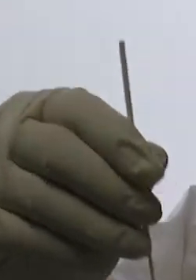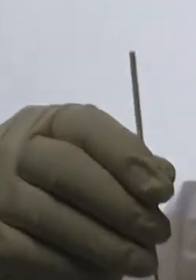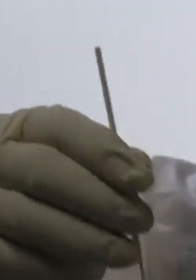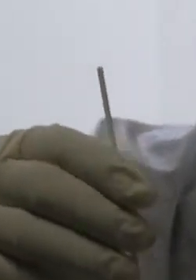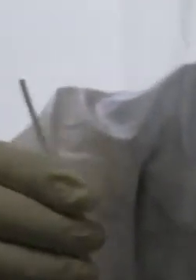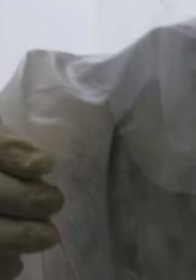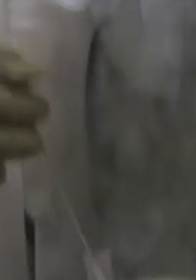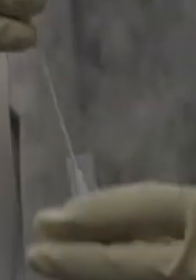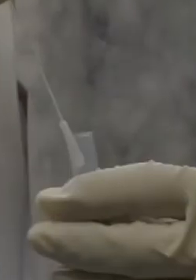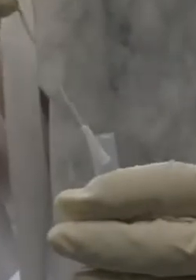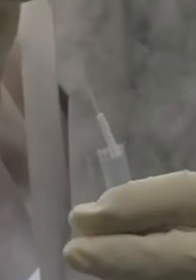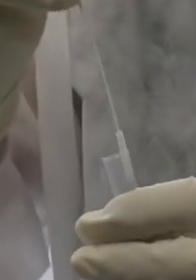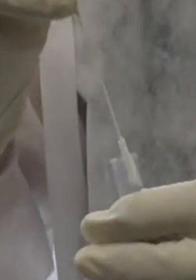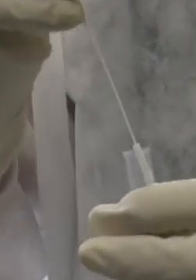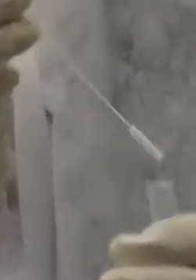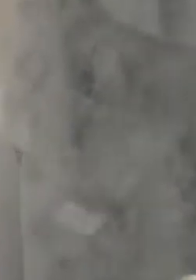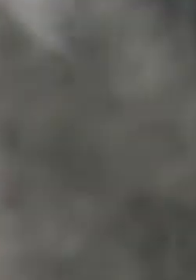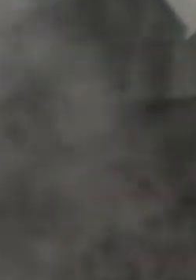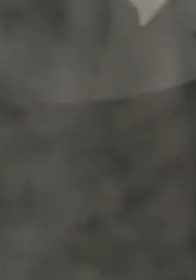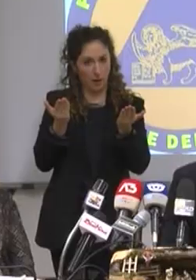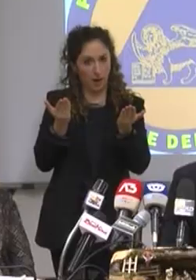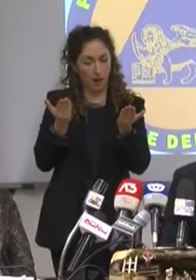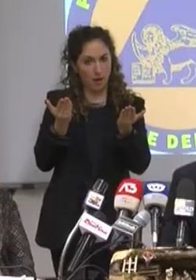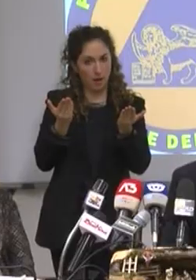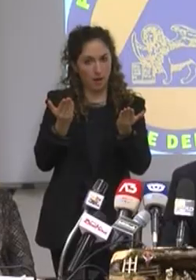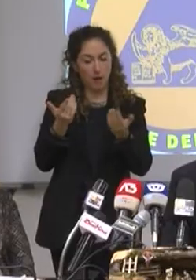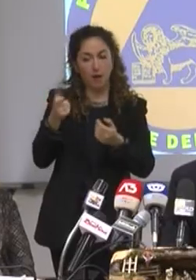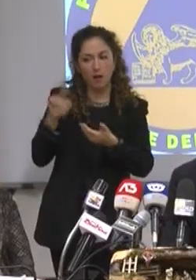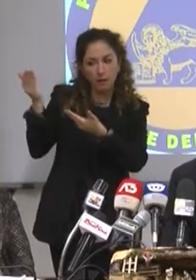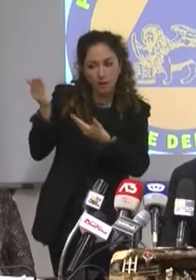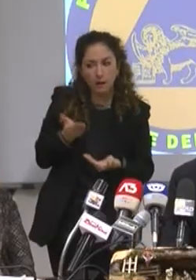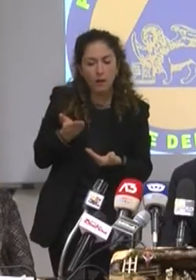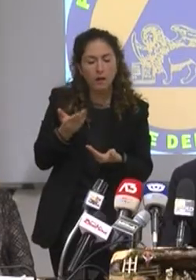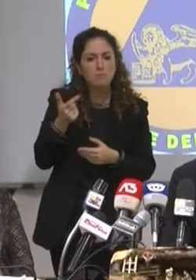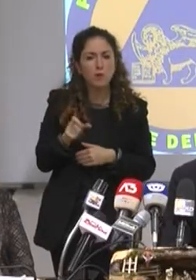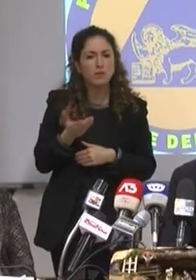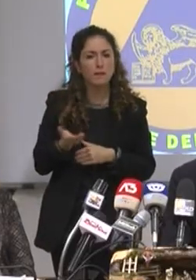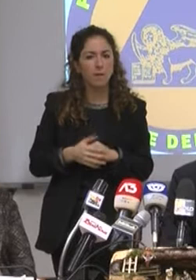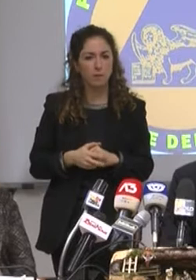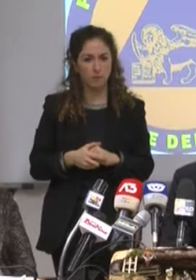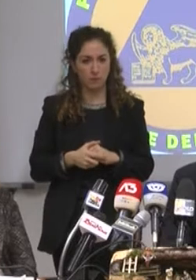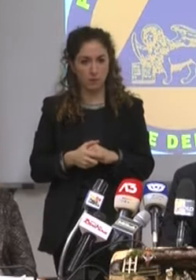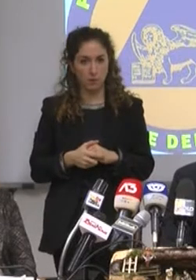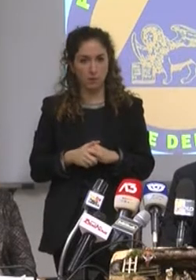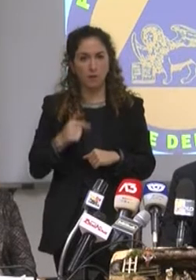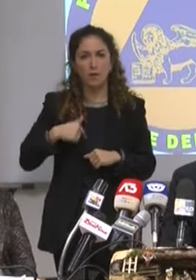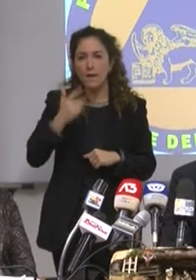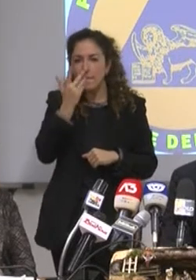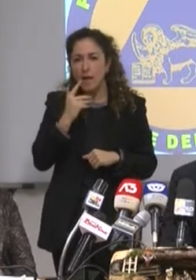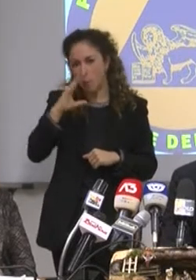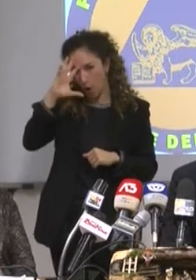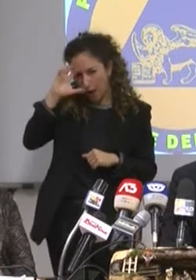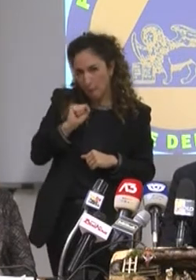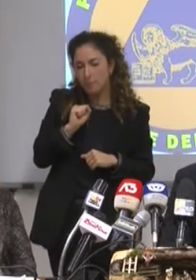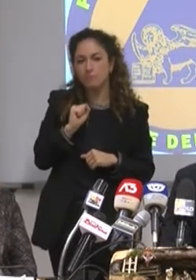positivi. Una strategia che il Veneto sta portando avanti da marzo, che il presidente Zaia spiega con a fianco la responsabile del piano di sanità